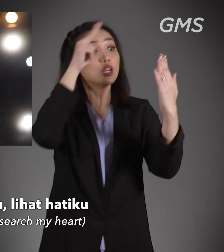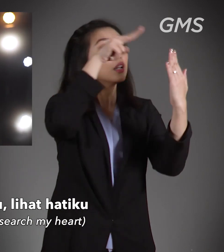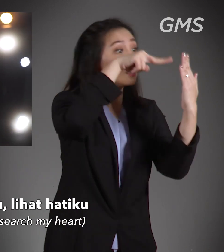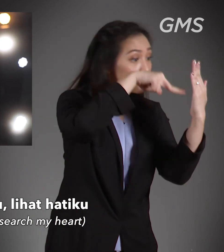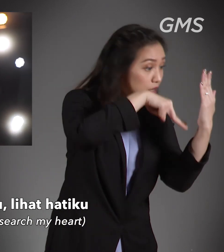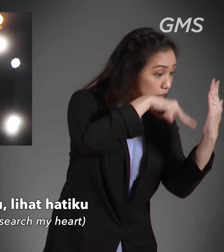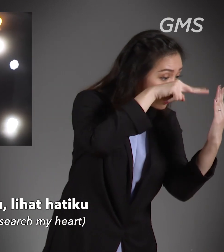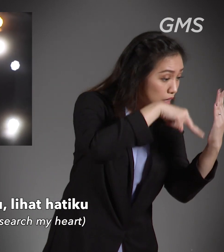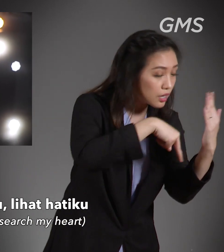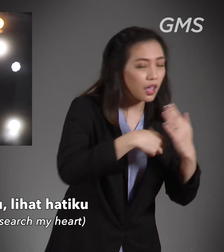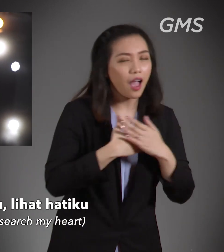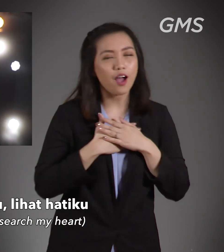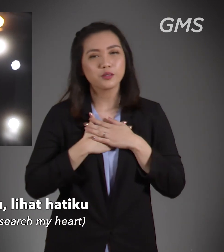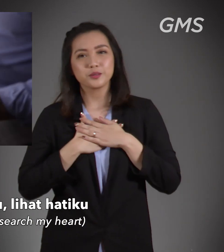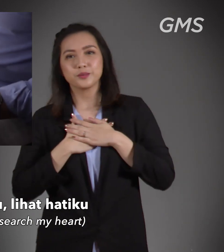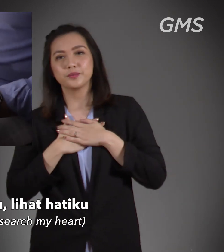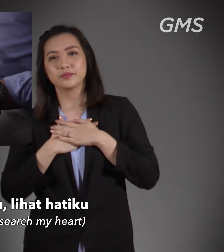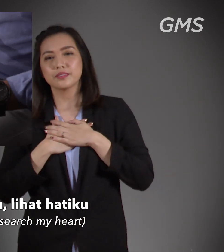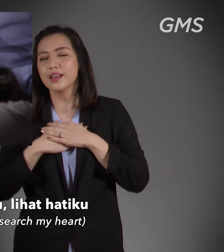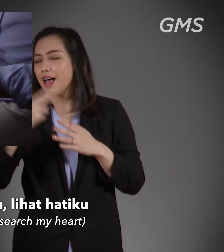Selidiki aku,